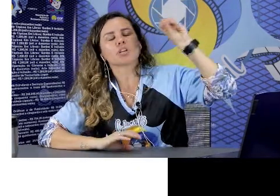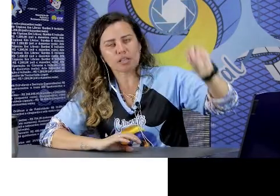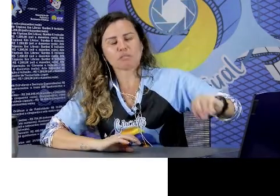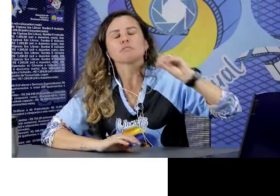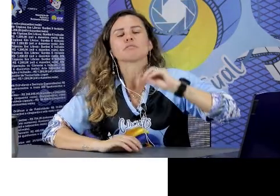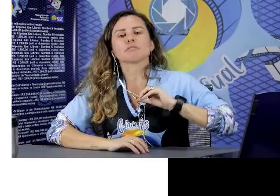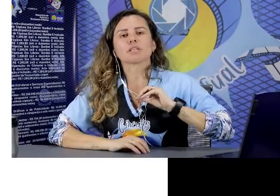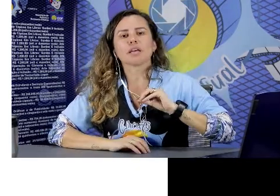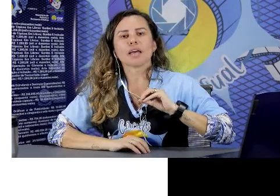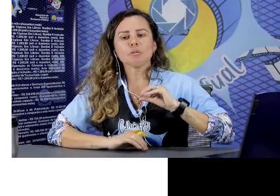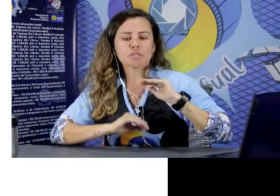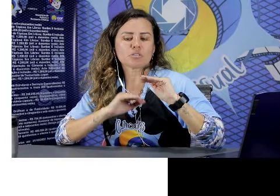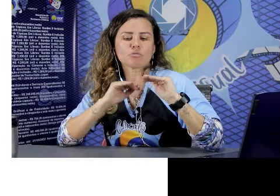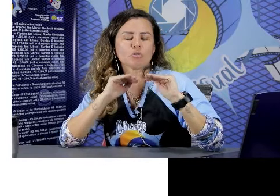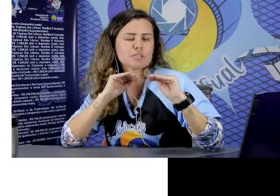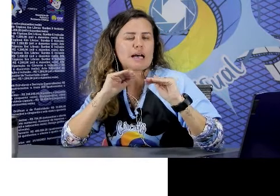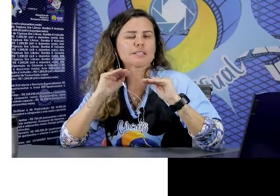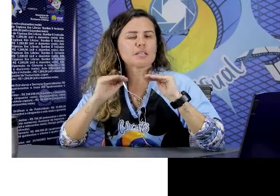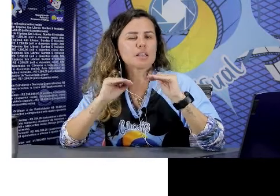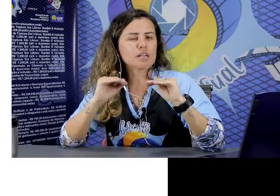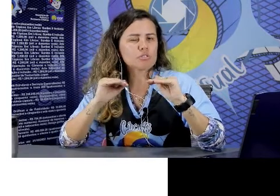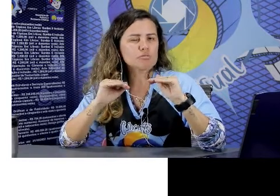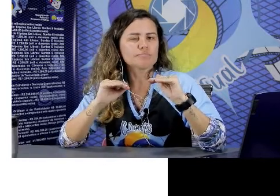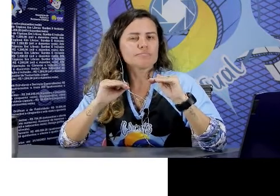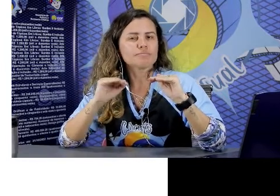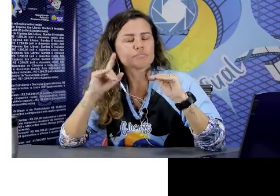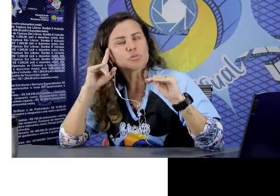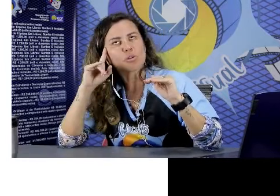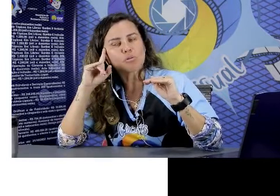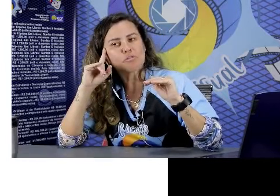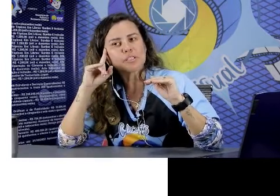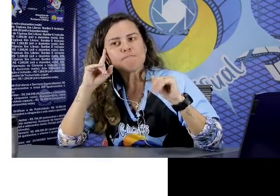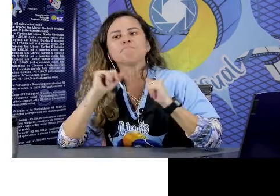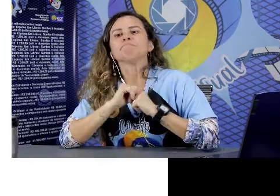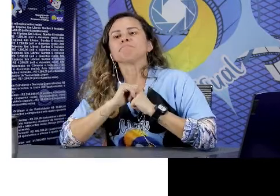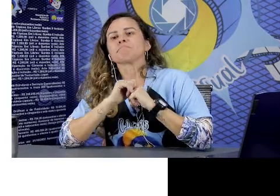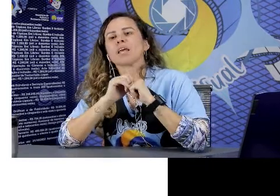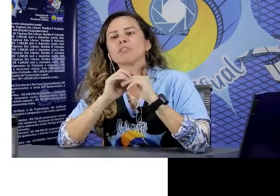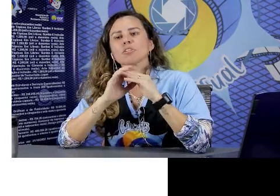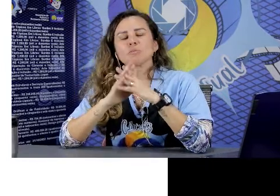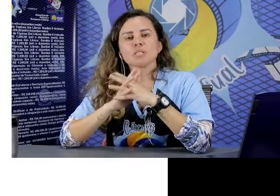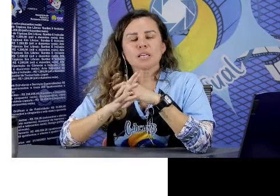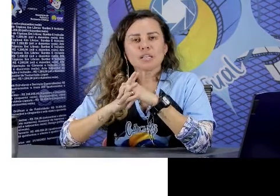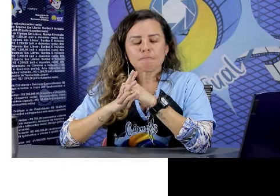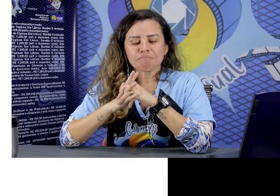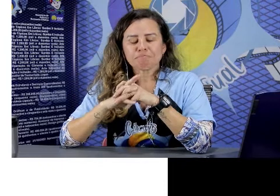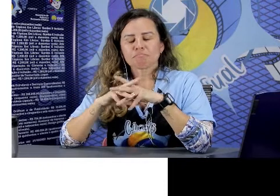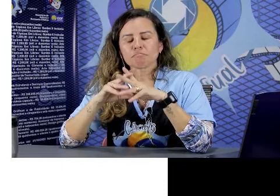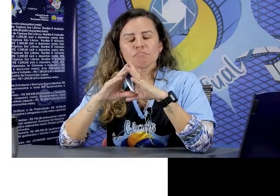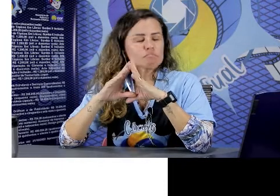aquilo que é, eu preciso dosar esse texto do que eu ouvi, né? Nós temos aí